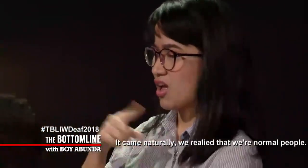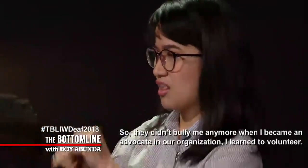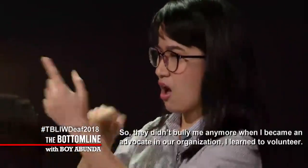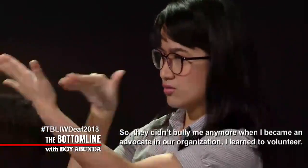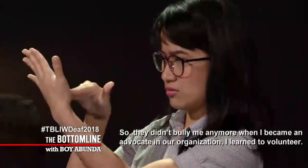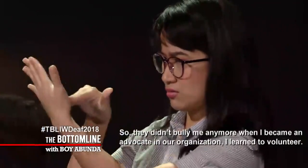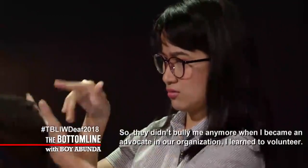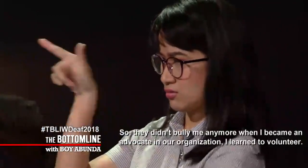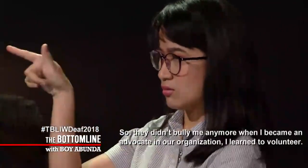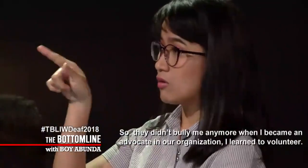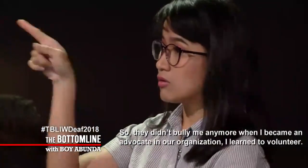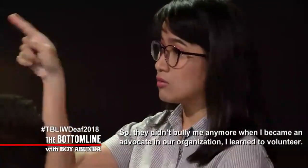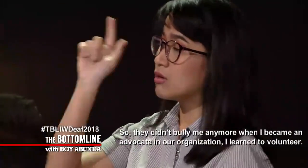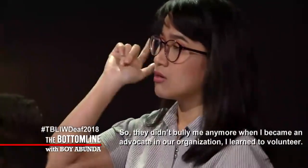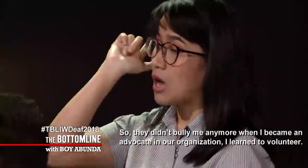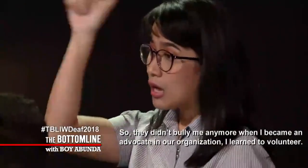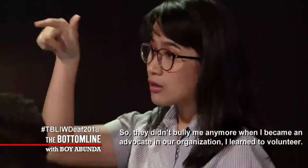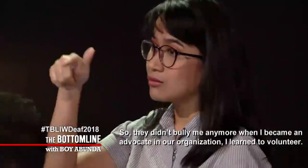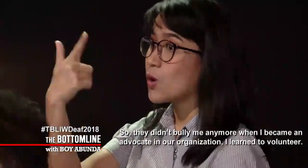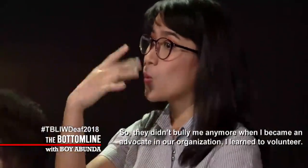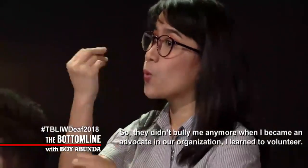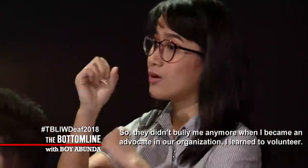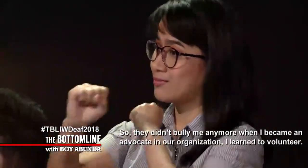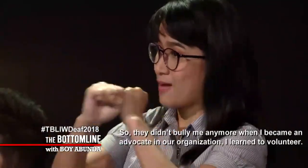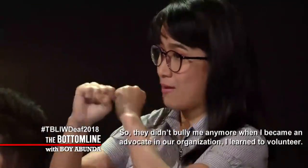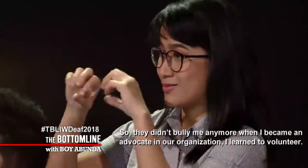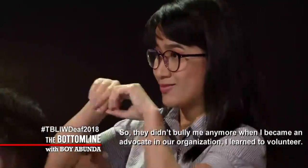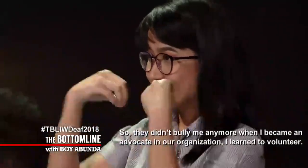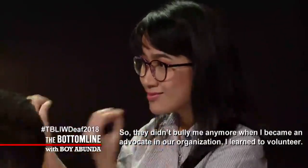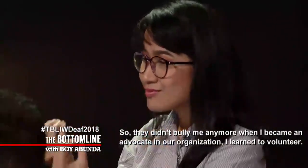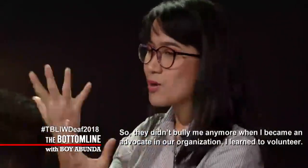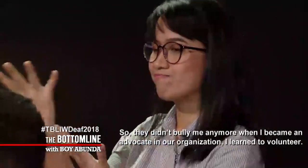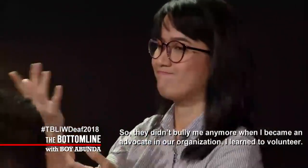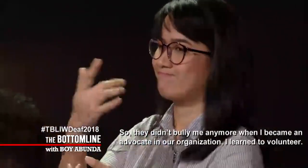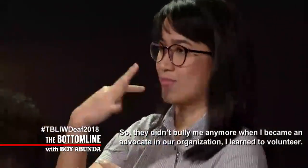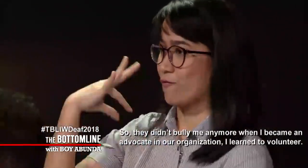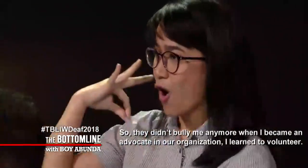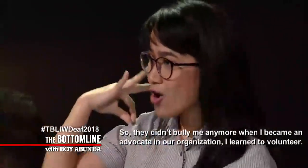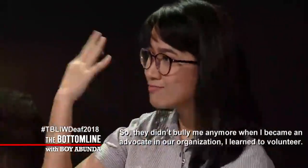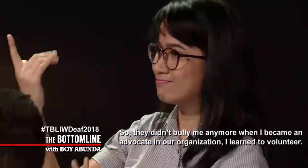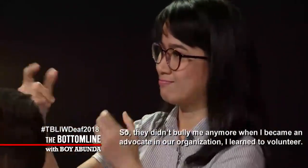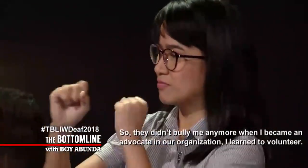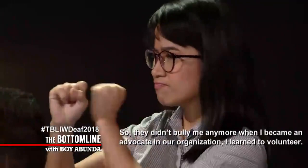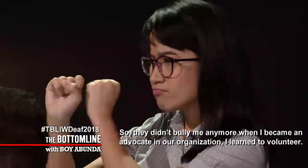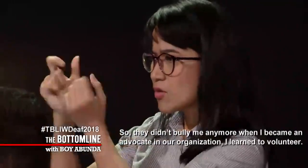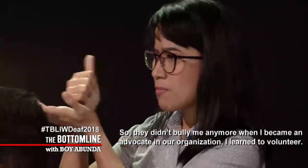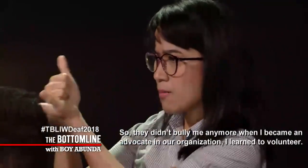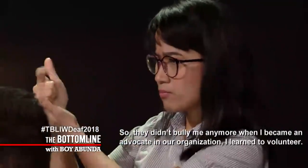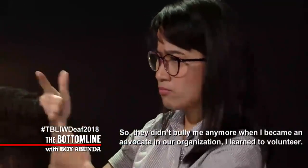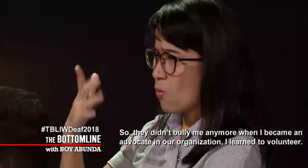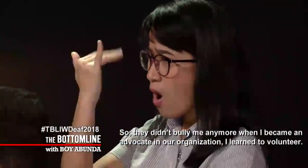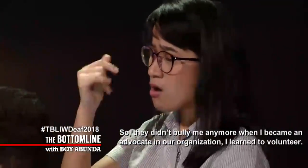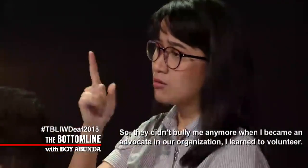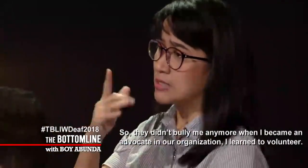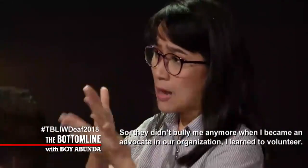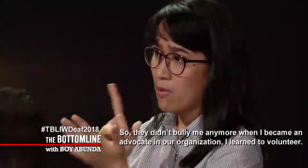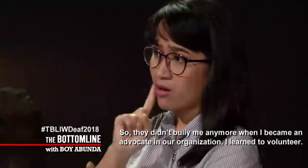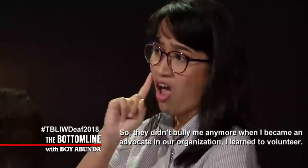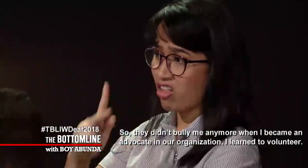people. Na wala po yung pagbubuli doon sa school namin. Nang naging advocate po ako sa aking organization, I